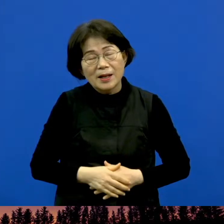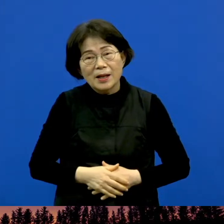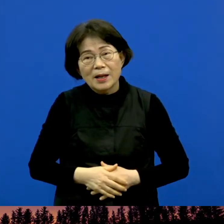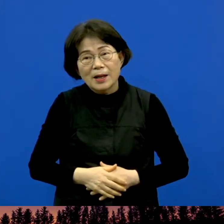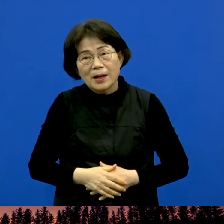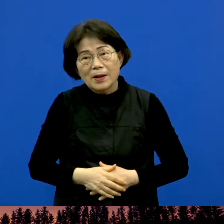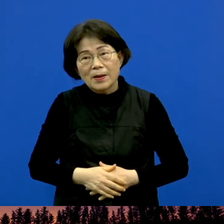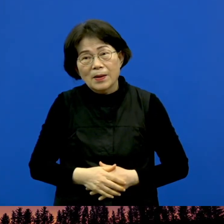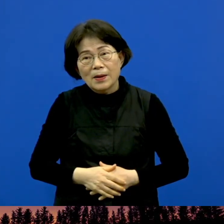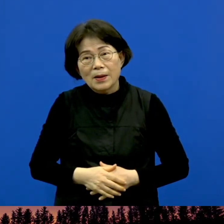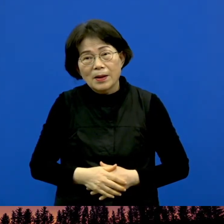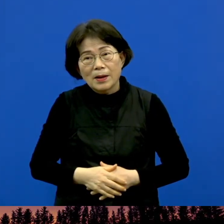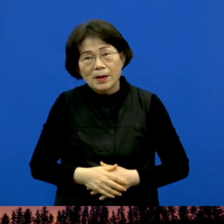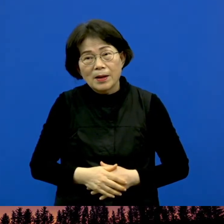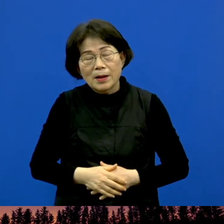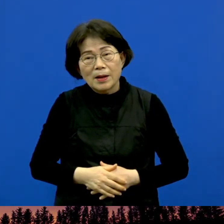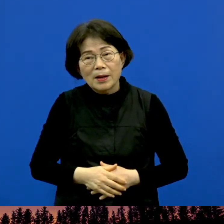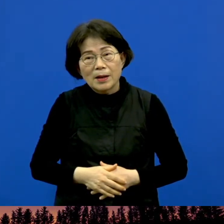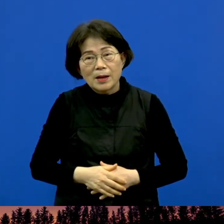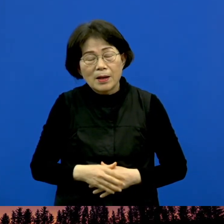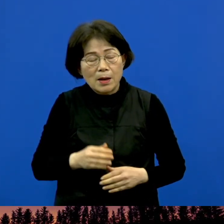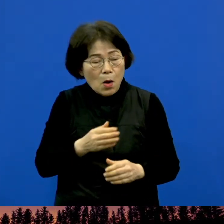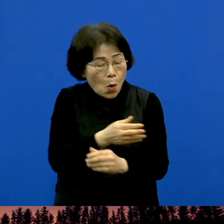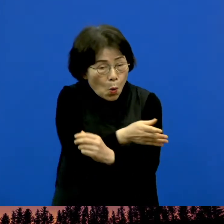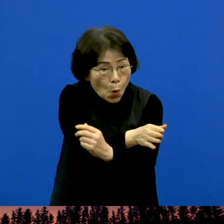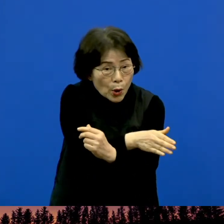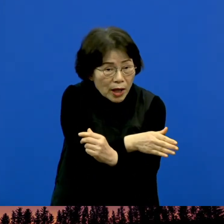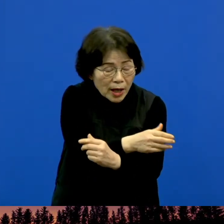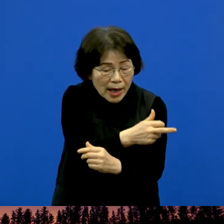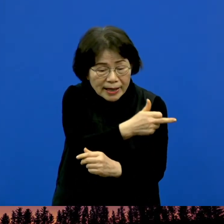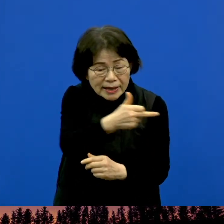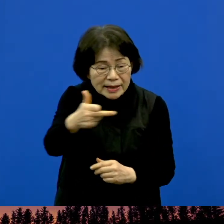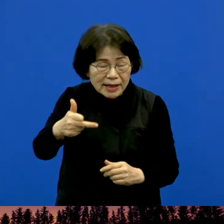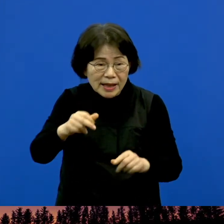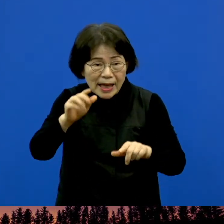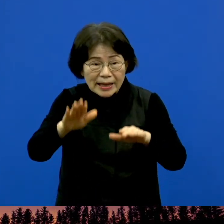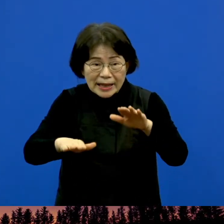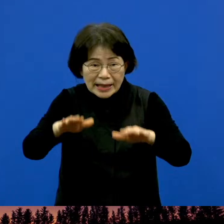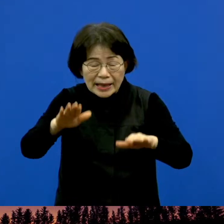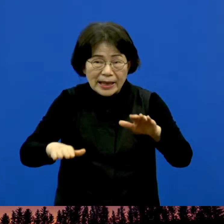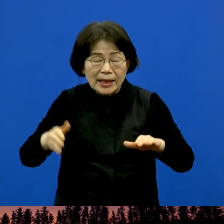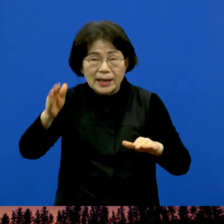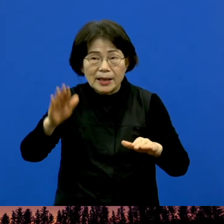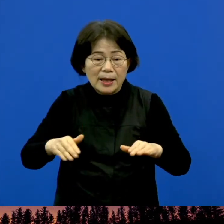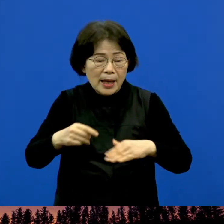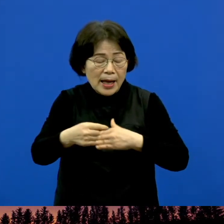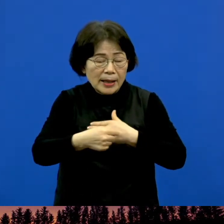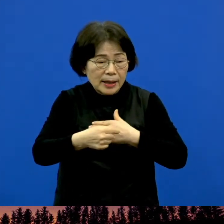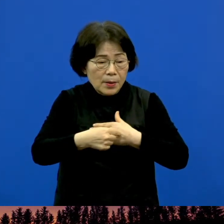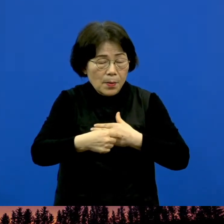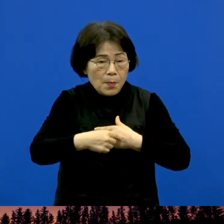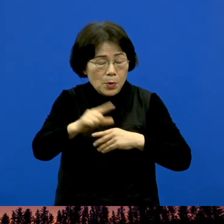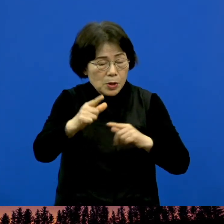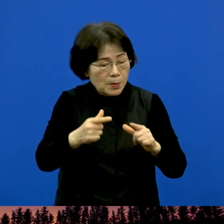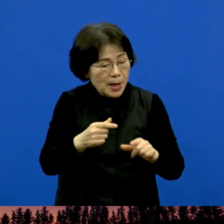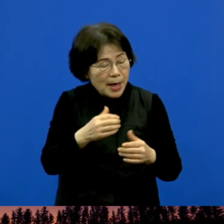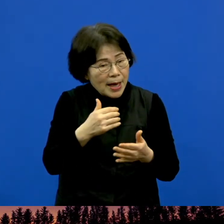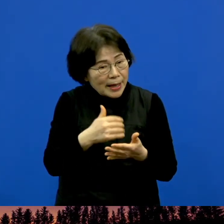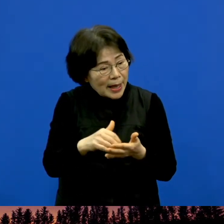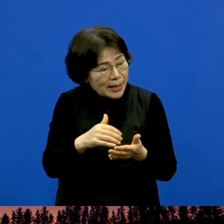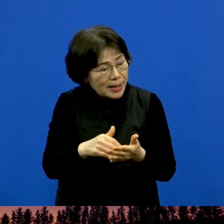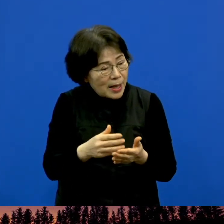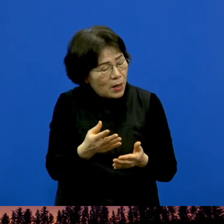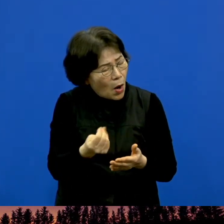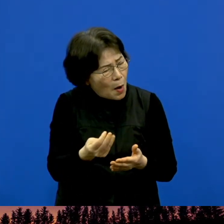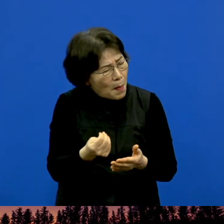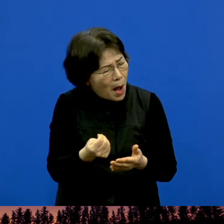거예요. 뭐 코끼리가 뭐 사이즈가 다 다르고 할 거 아니에요. 근데 그 표면을 계산한다는 게 얼마나 되느냐. 그거 알아서